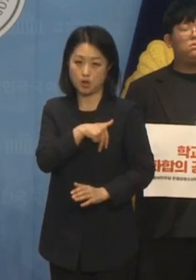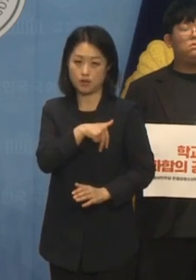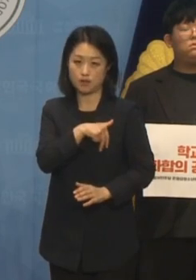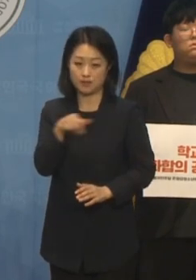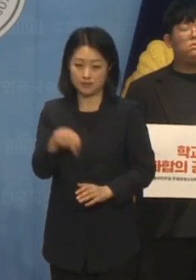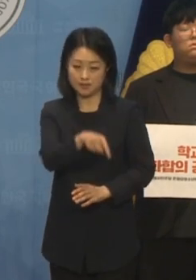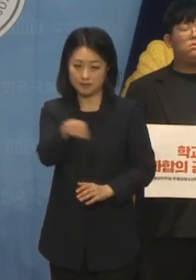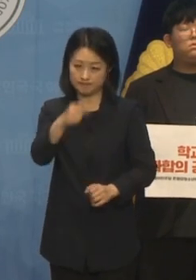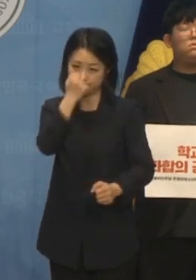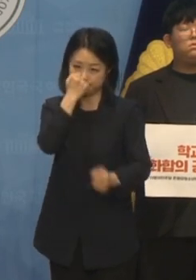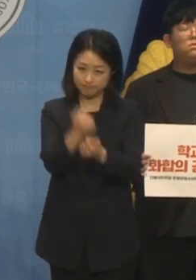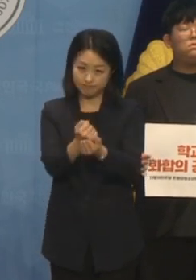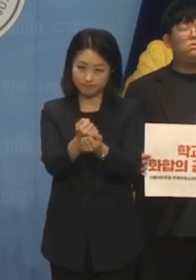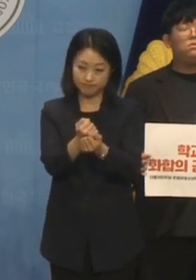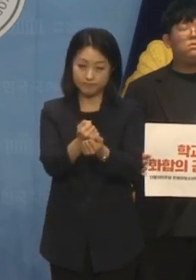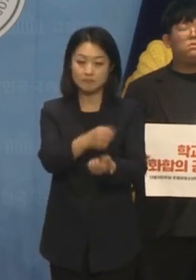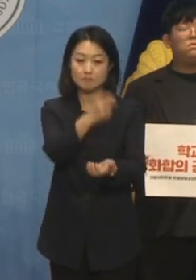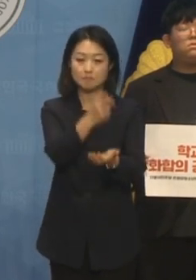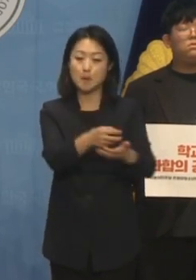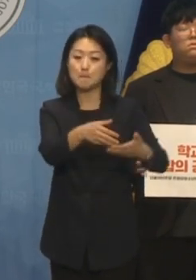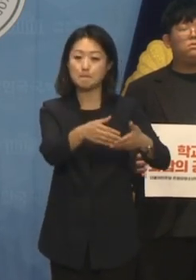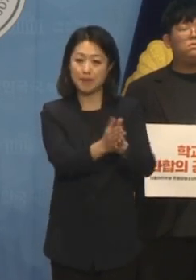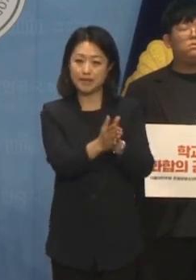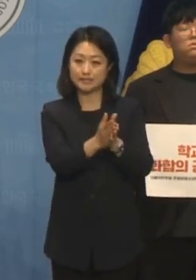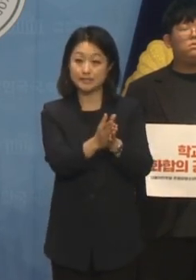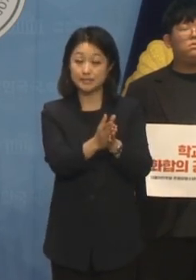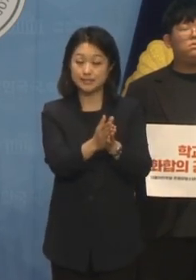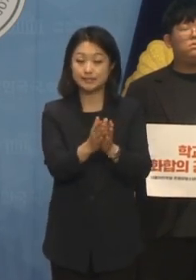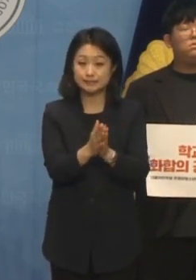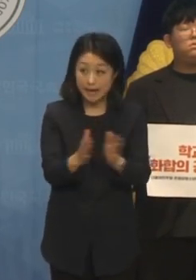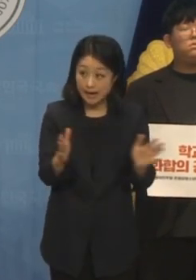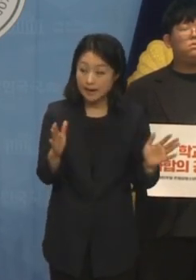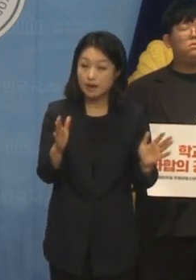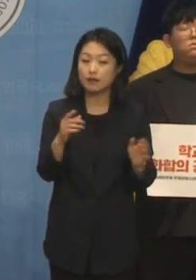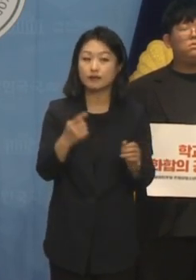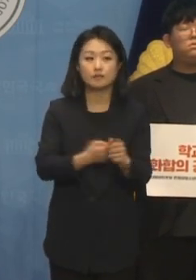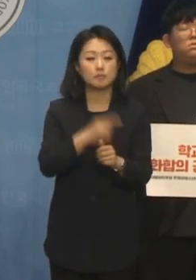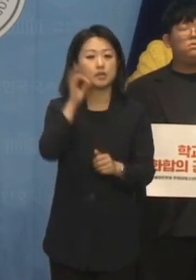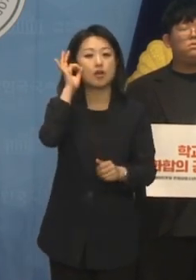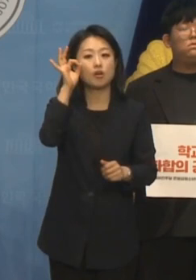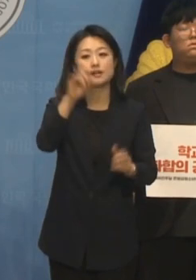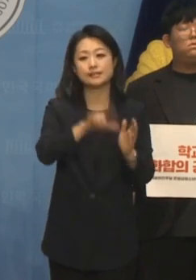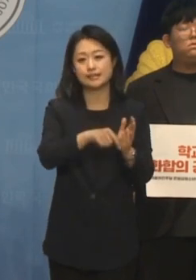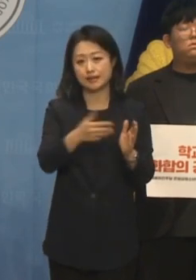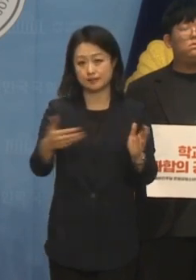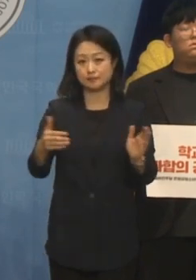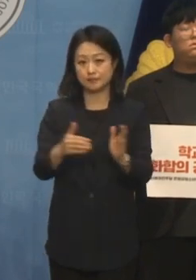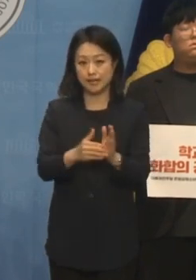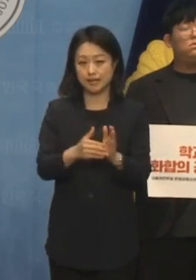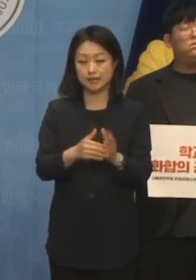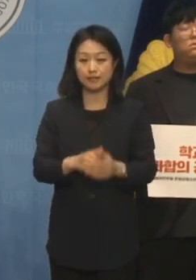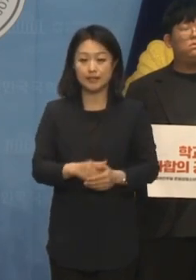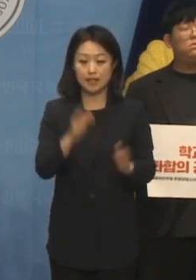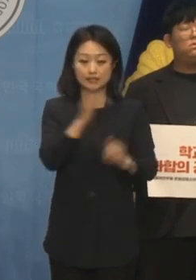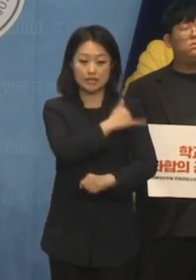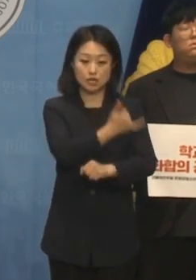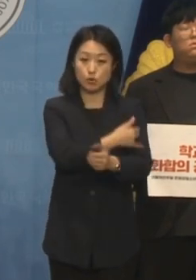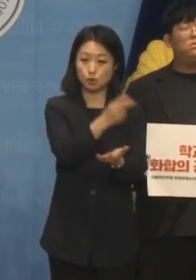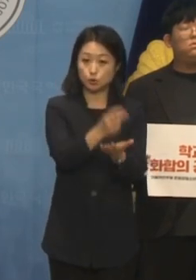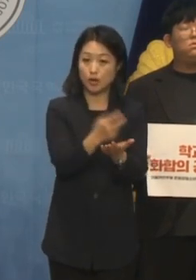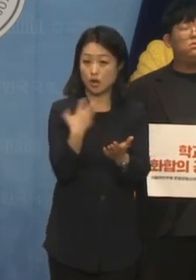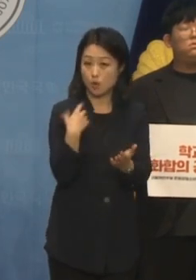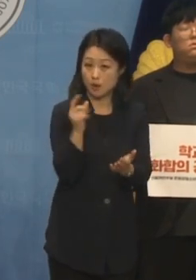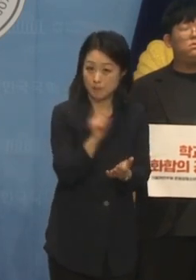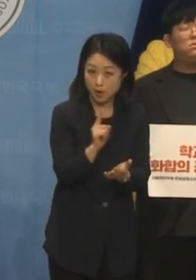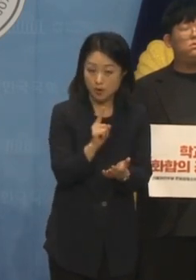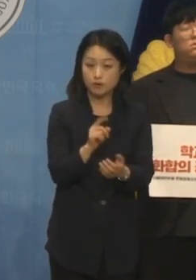서울시의원들에 의해서 일방적으로 폐지된 지 벌써 열흘이 넘고 있습니다. 학생인권조례의 역할은 여러